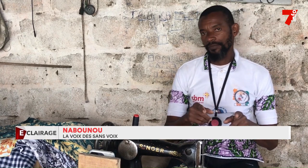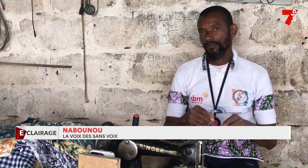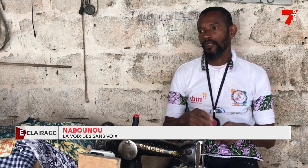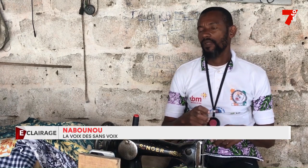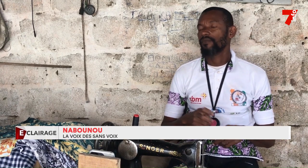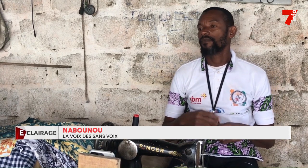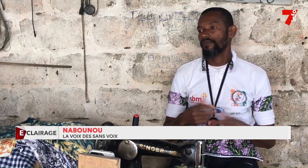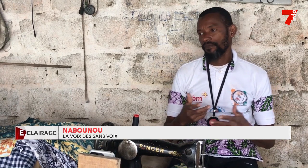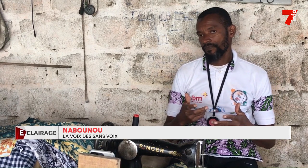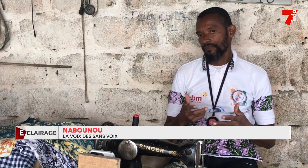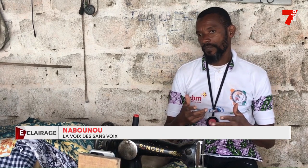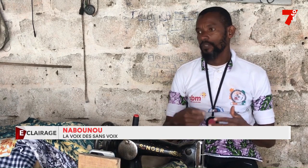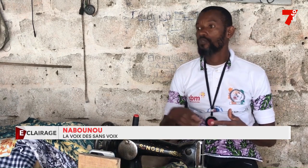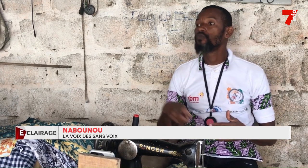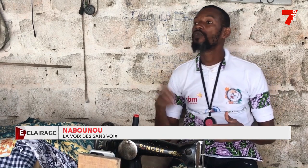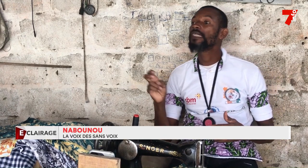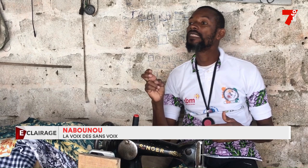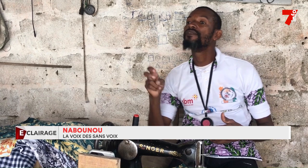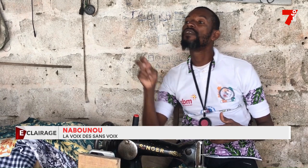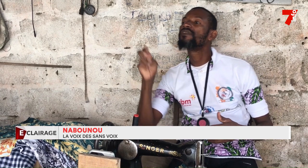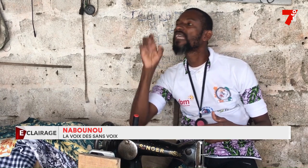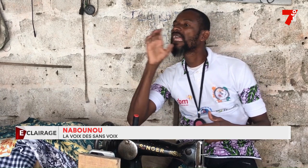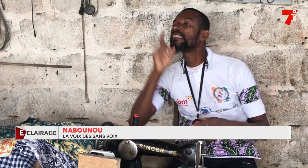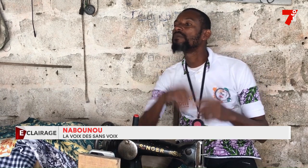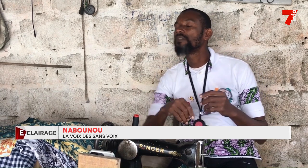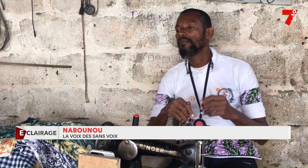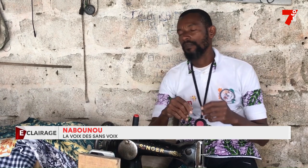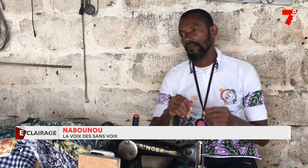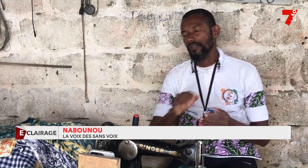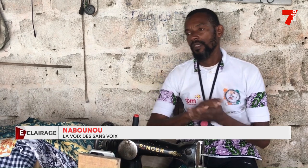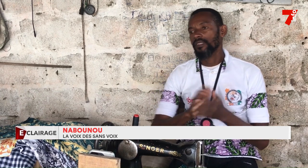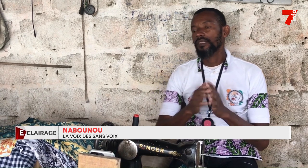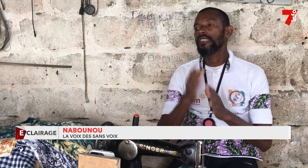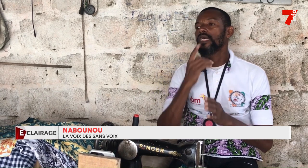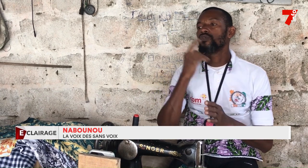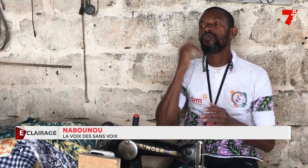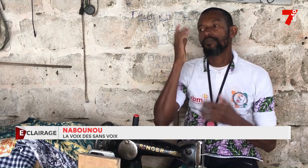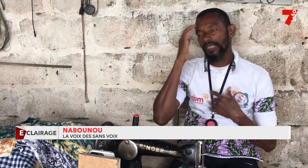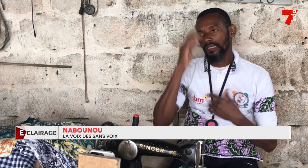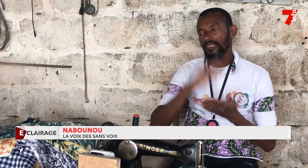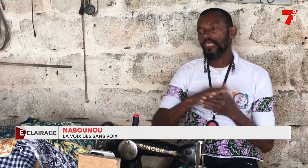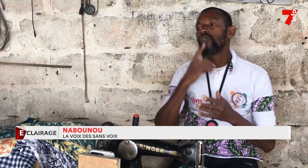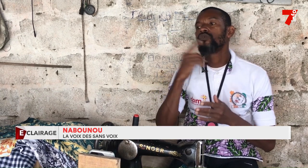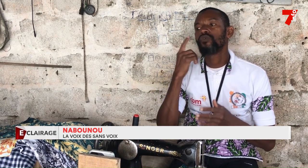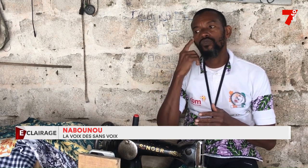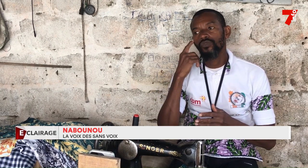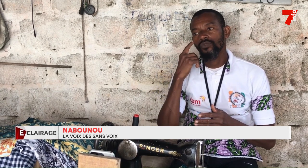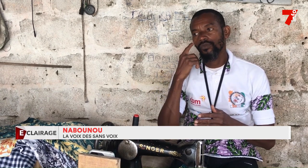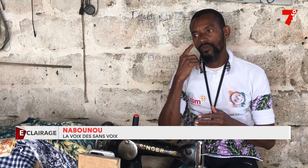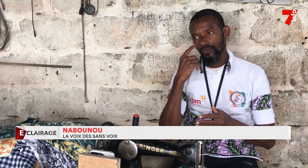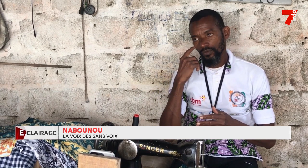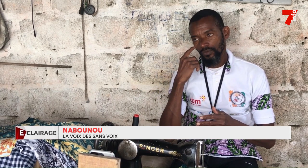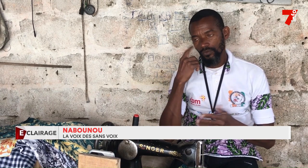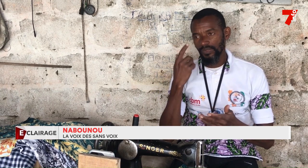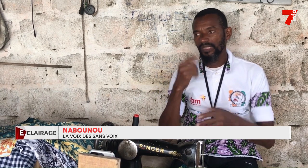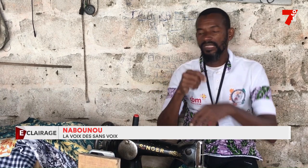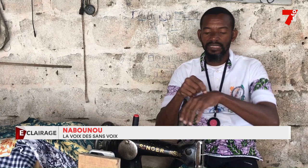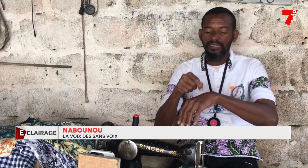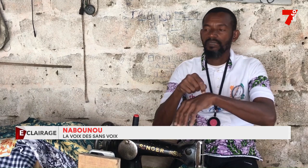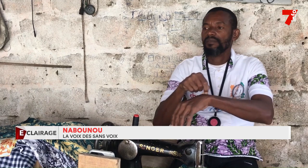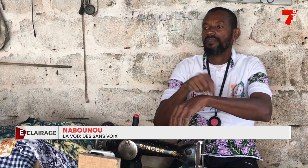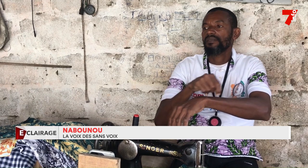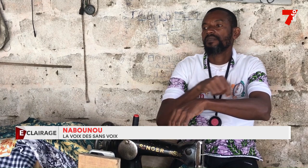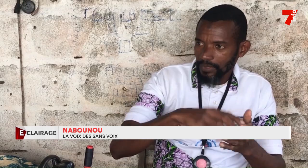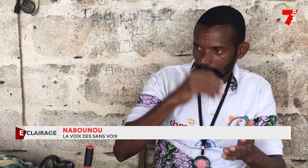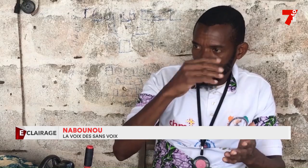Mais ça m'a laissé des séquelles. C'est comme ça que je suis devenu sourd et muet. Ma mère m'a permis d'apprendre un